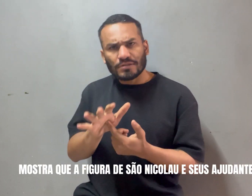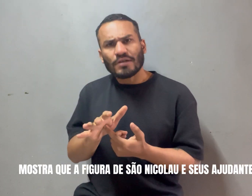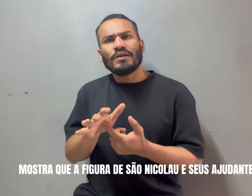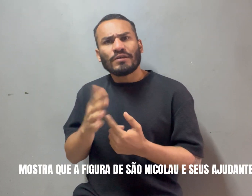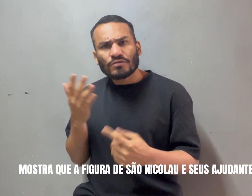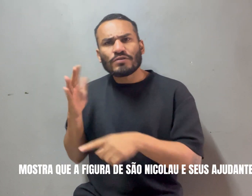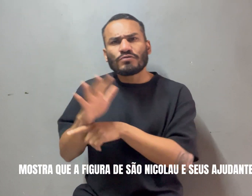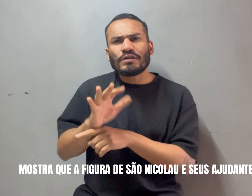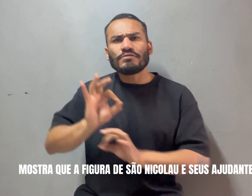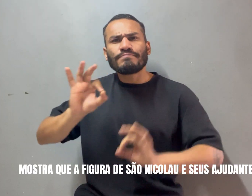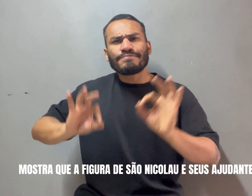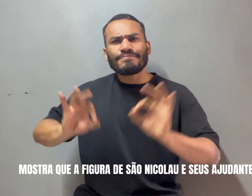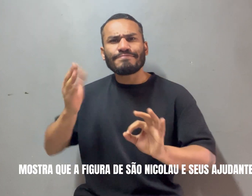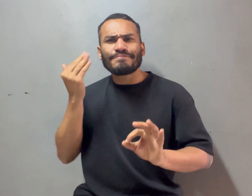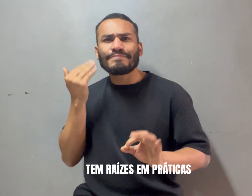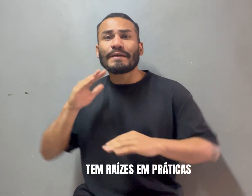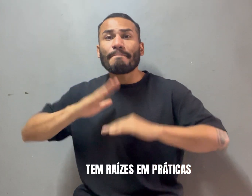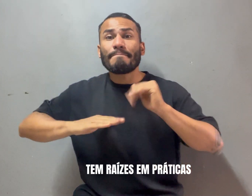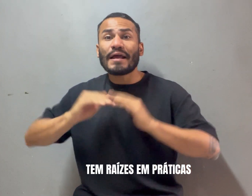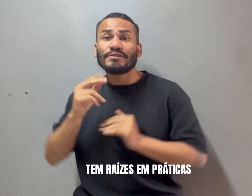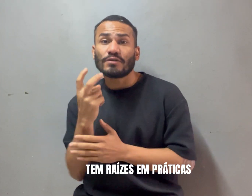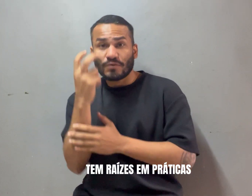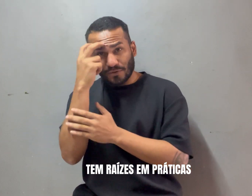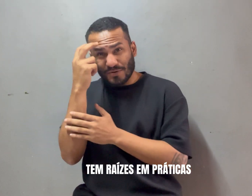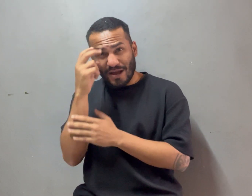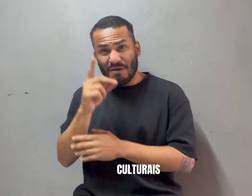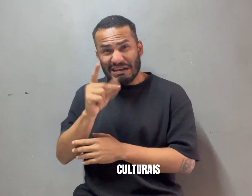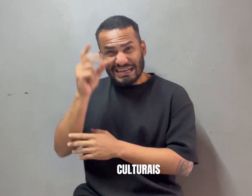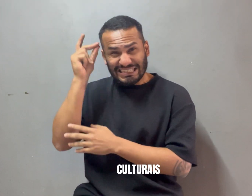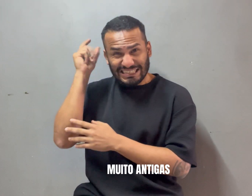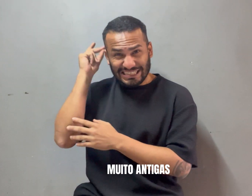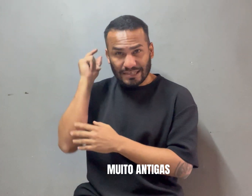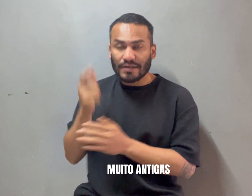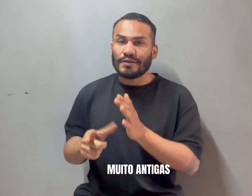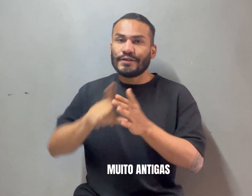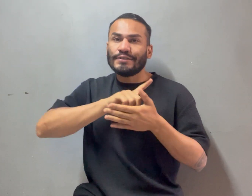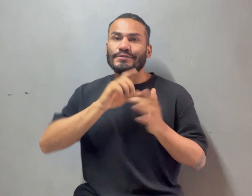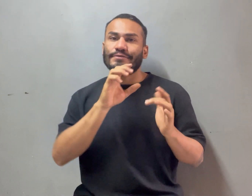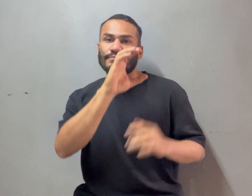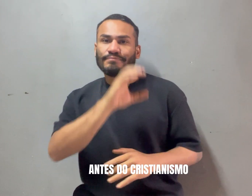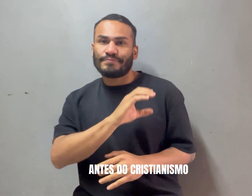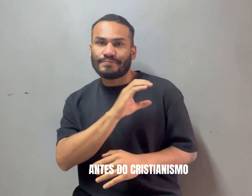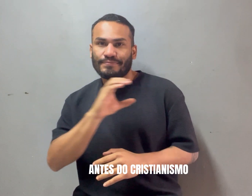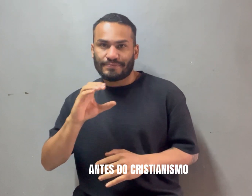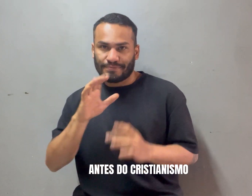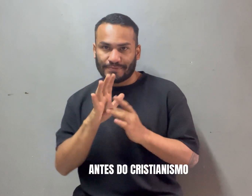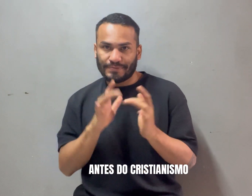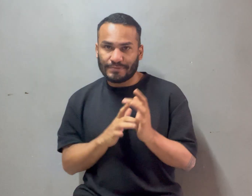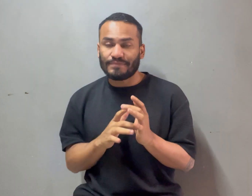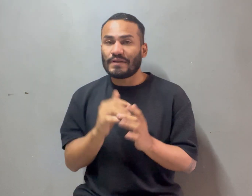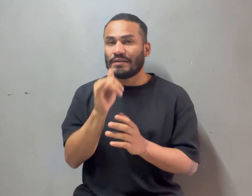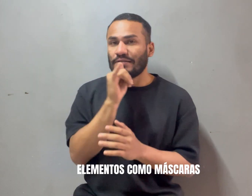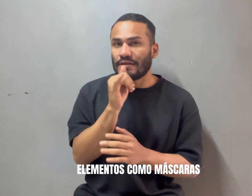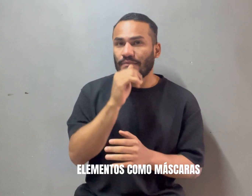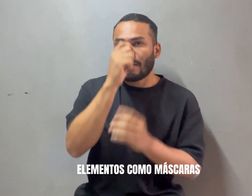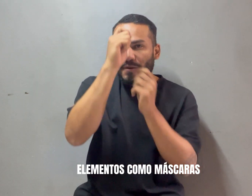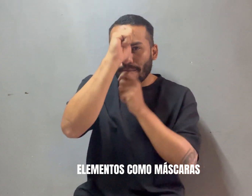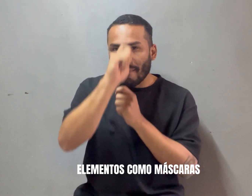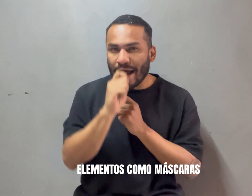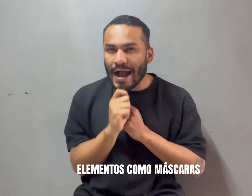São Nicolau e seus ajudantes tem raízes em práticas culturais muito antigas, antes do cristianismo. Elementos como